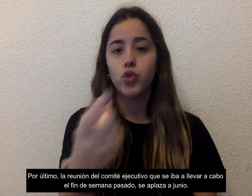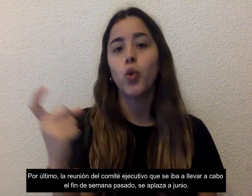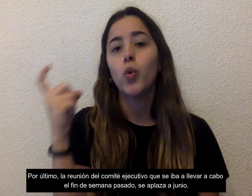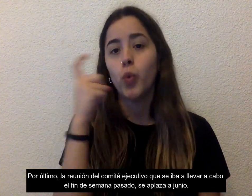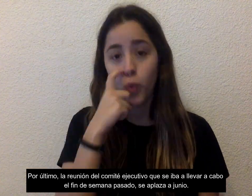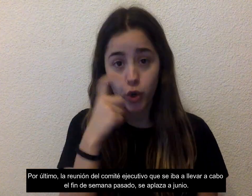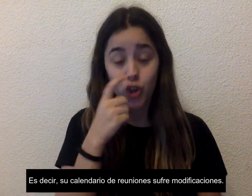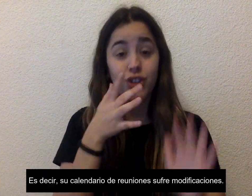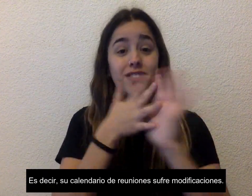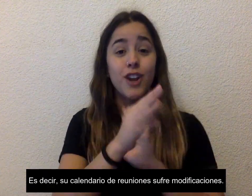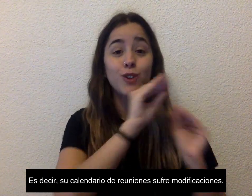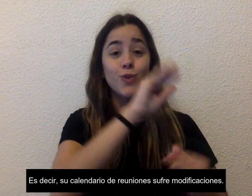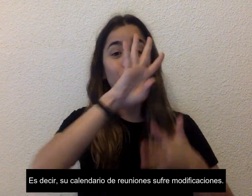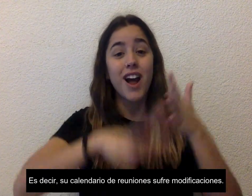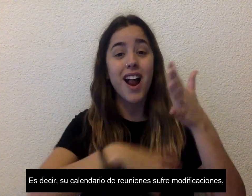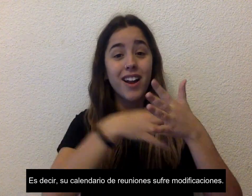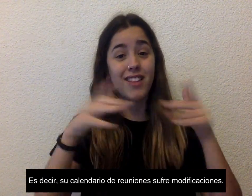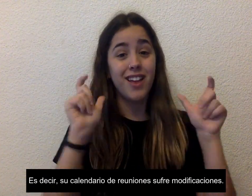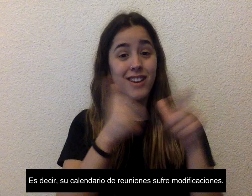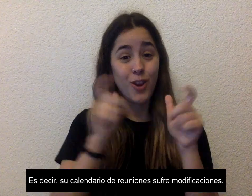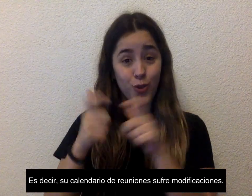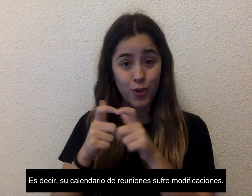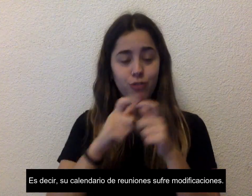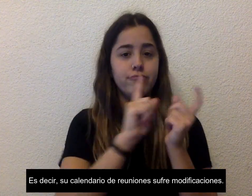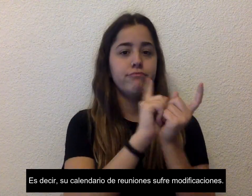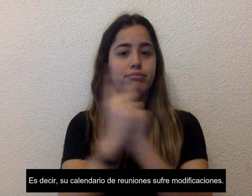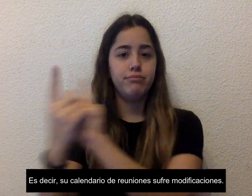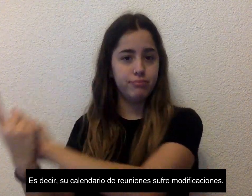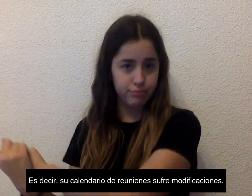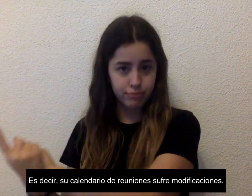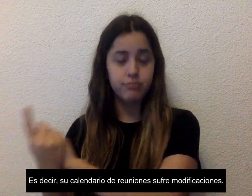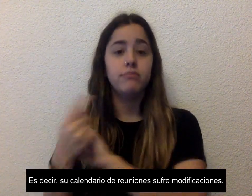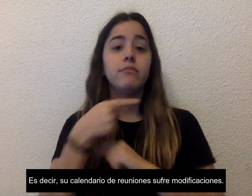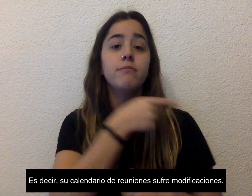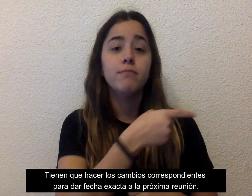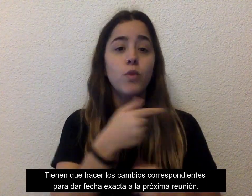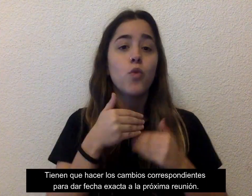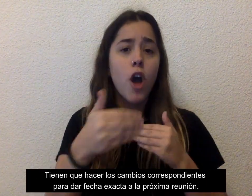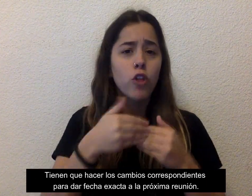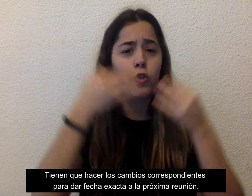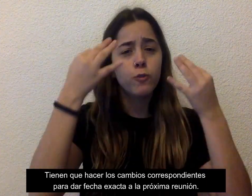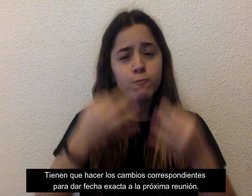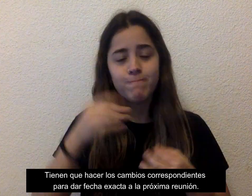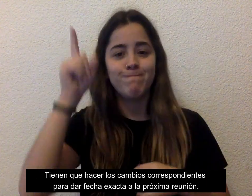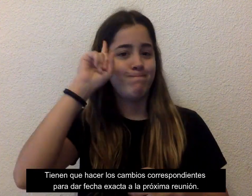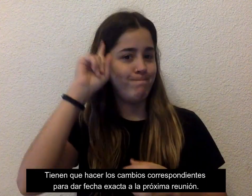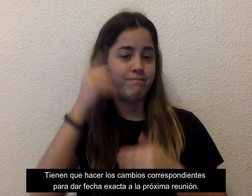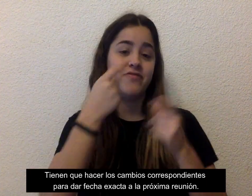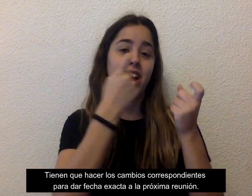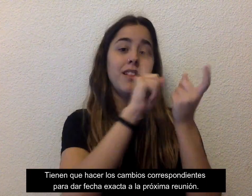A mí y es la misma la cita. Ya sabes cómo me pongo. ¿Para qué me invita? La noche buena